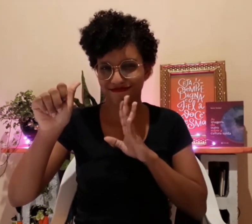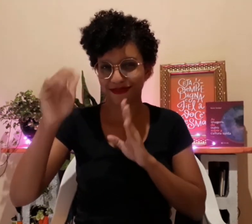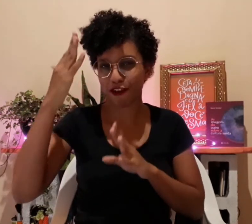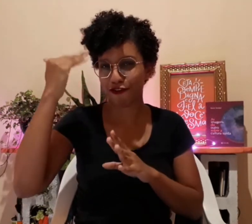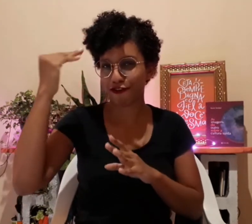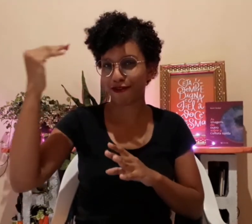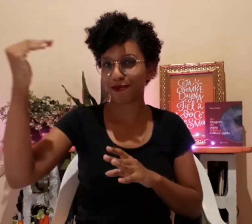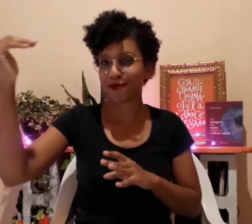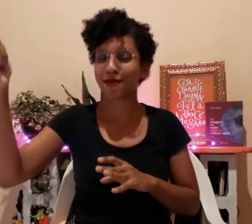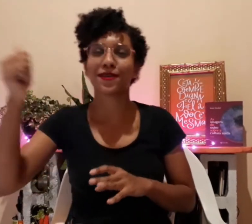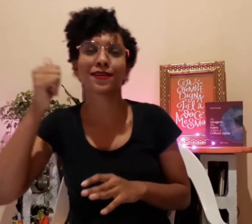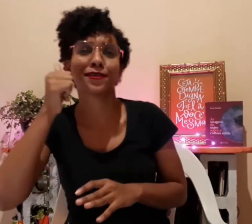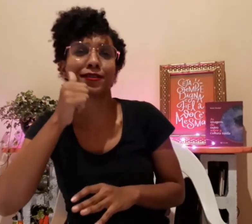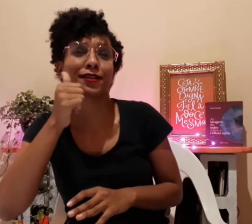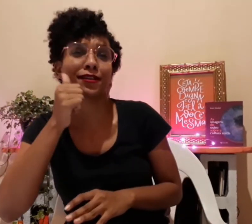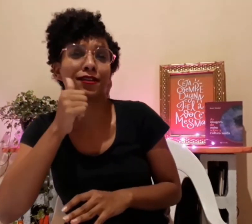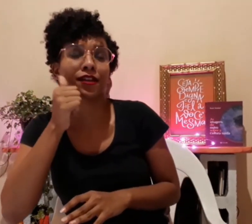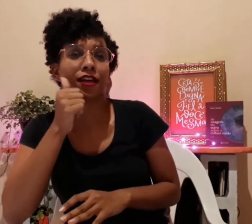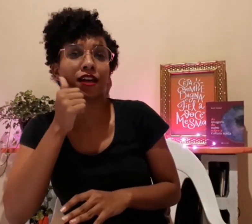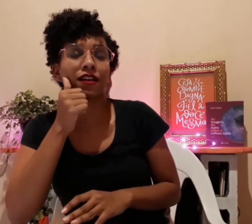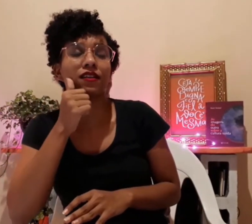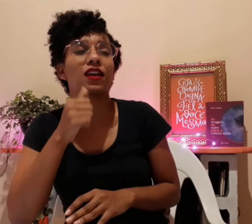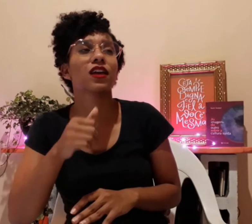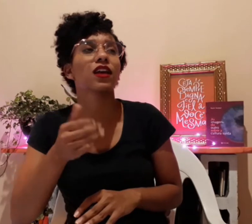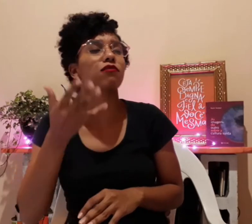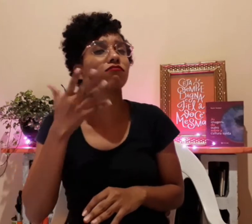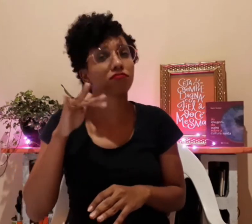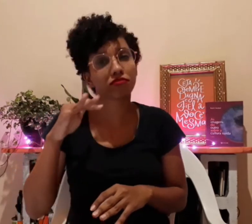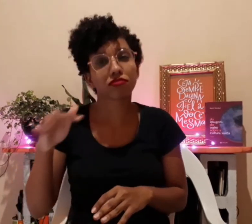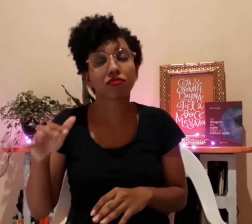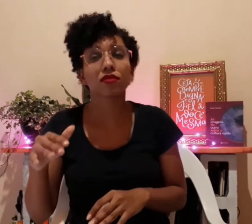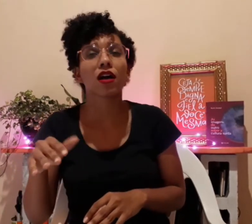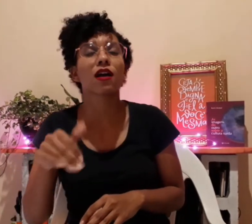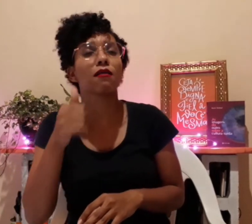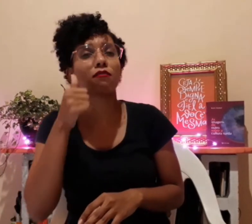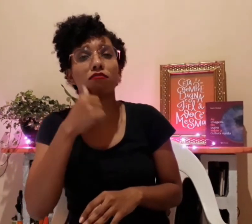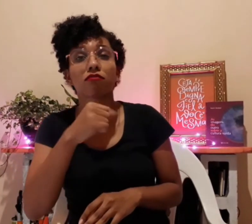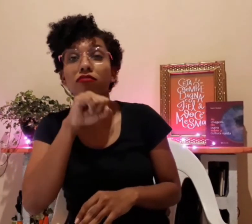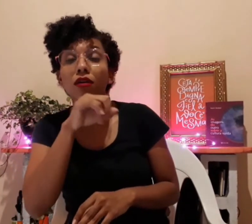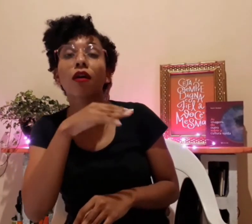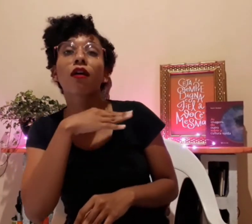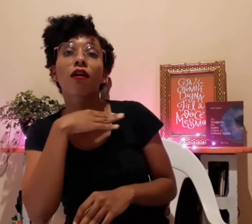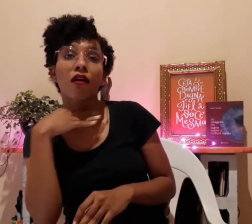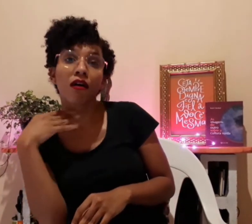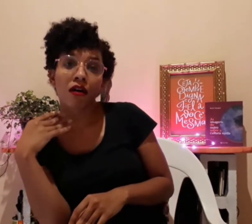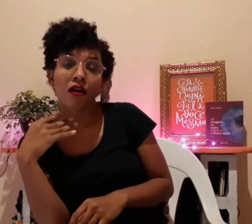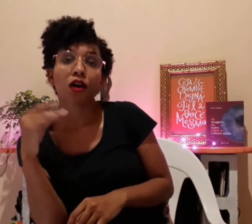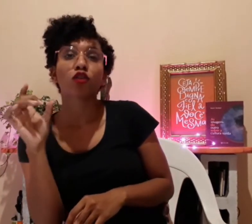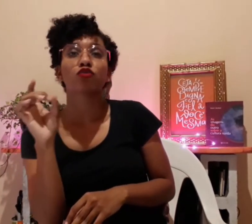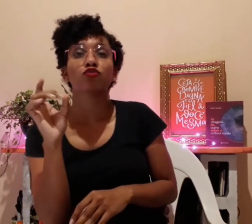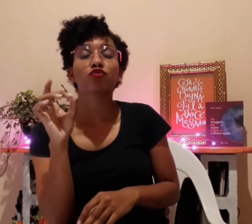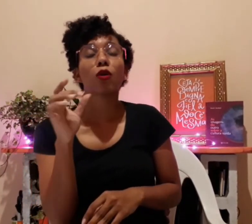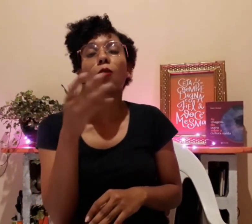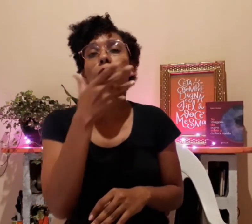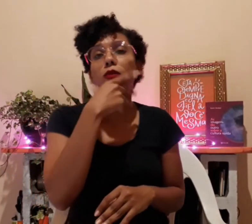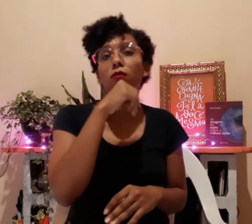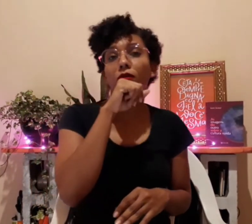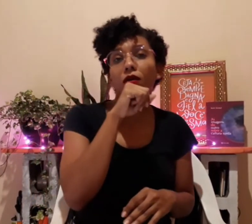Muito bem, ela é famosa. Cinderela é a história de uma menina que ela perde a mãe muito cedo.